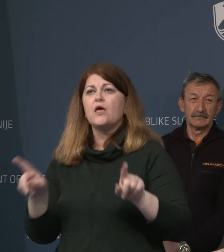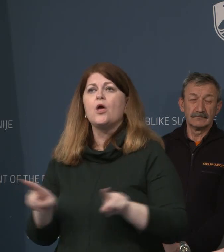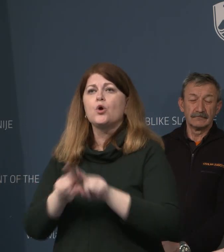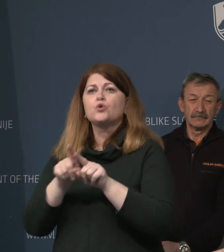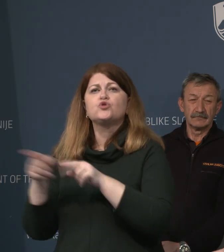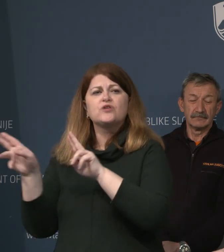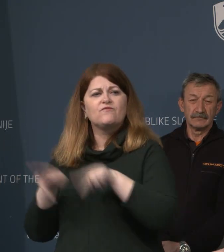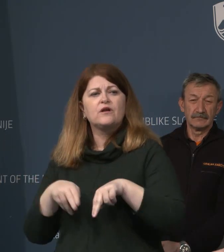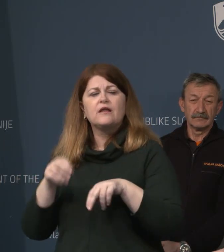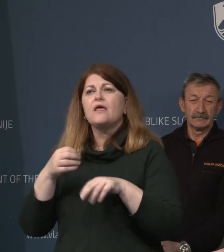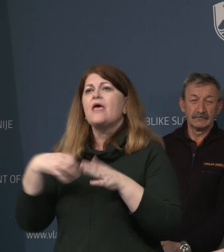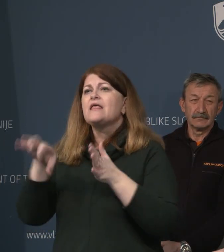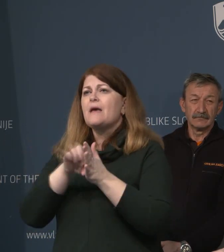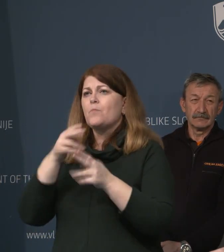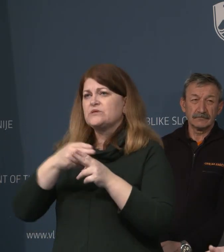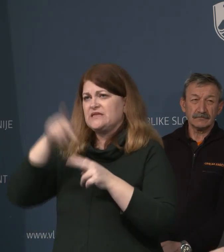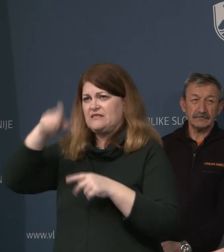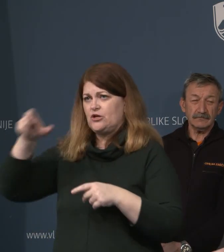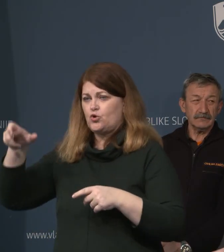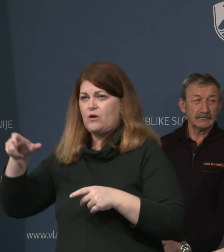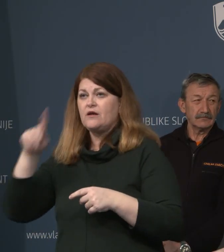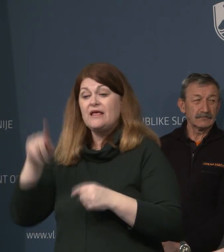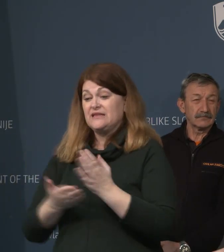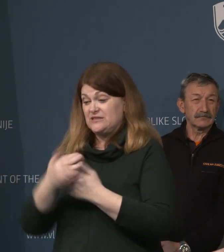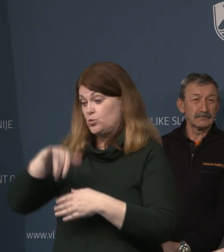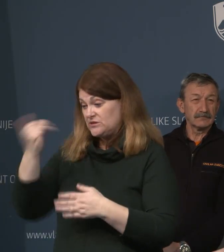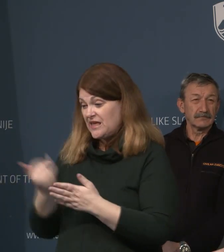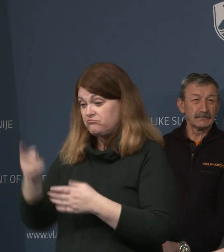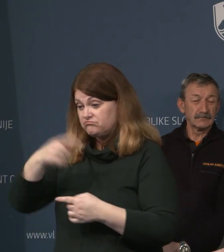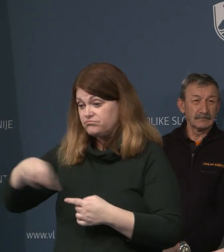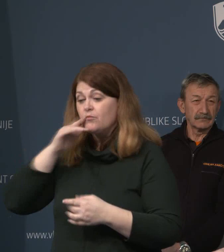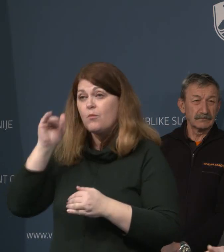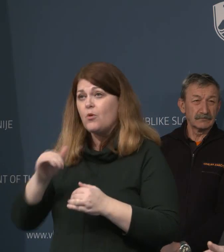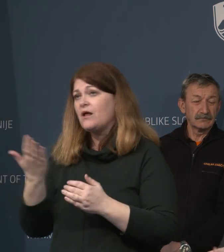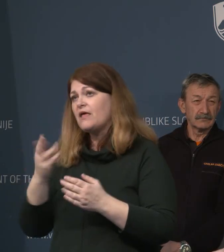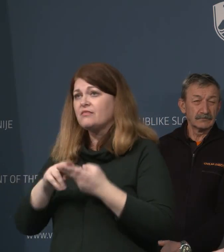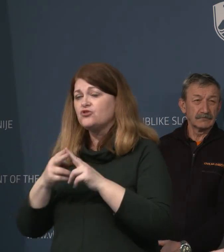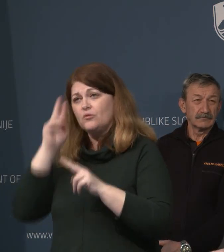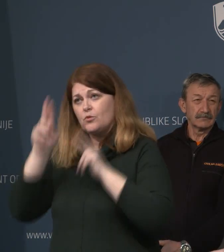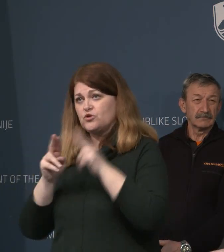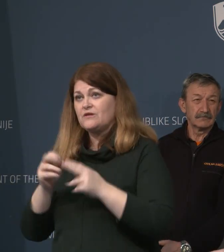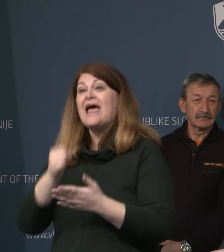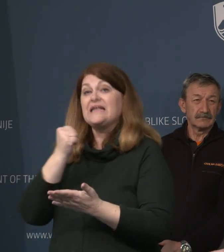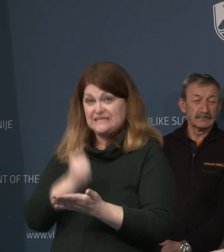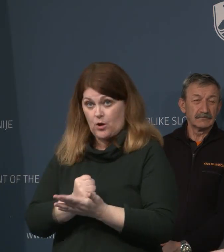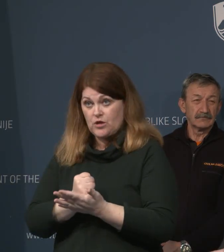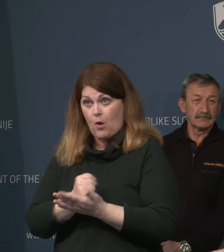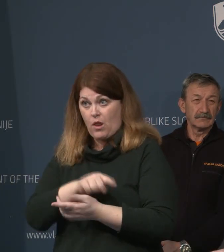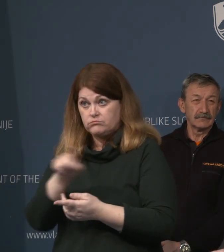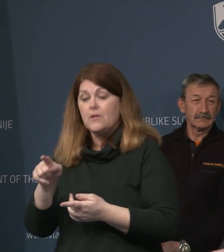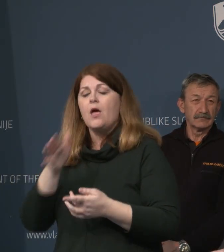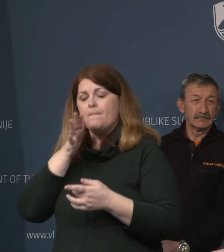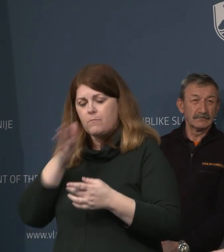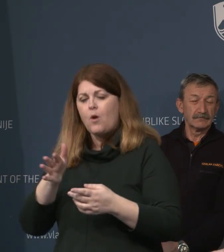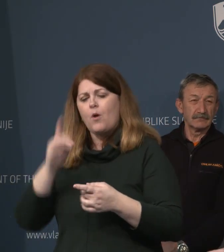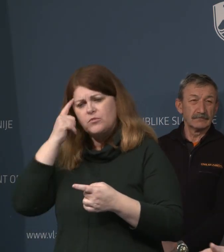recimo vrnili japonski državljani. In za vse te bomo mogli na nek način poskrbeti. In zagotavljam vam, da bomo poskrbeli,